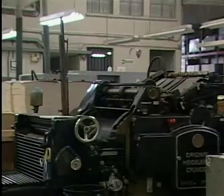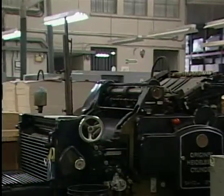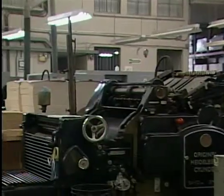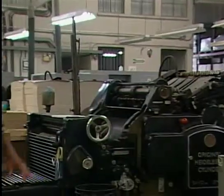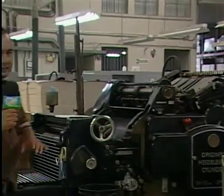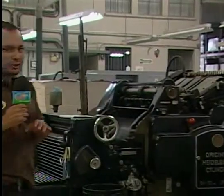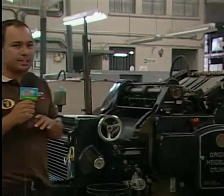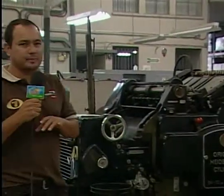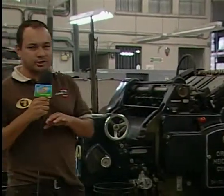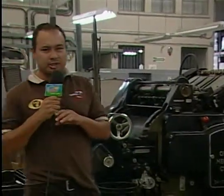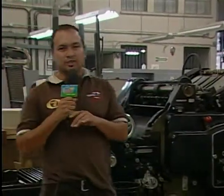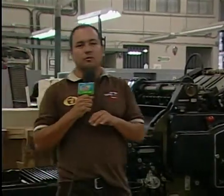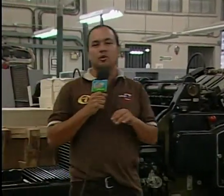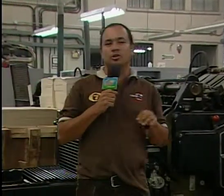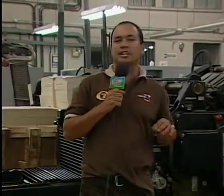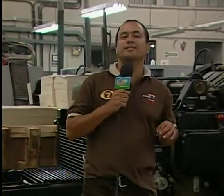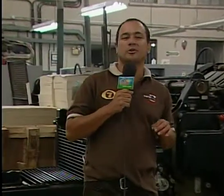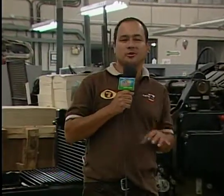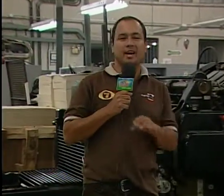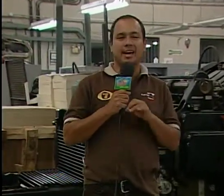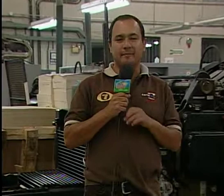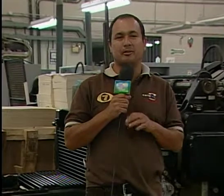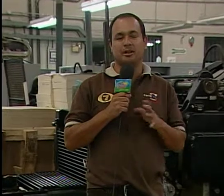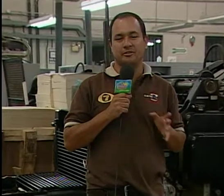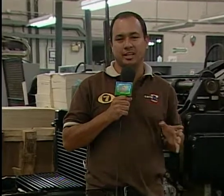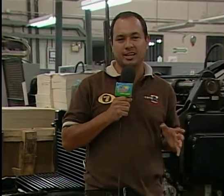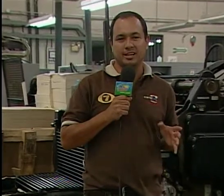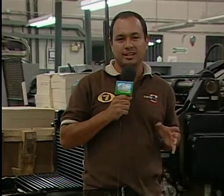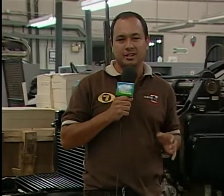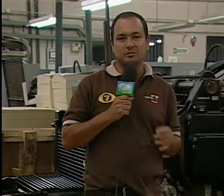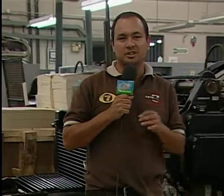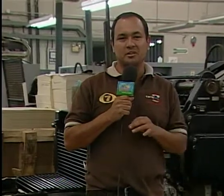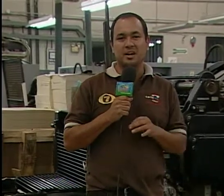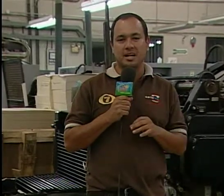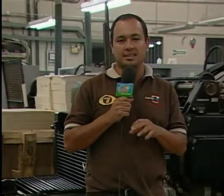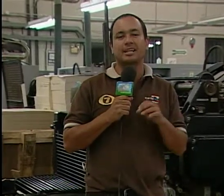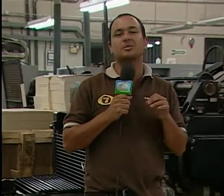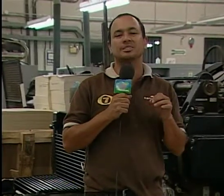Por supuesto que las personas como José son un ejemplo de vida que nos motivan a alcanzar nuestras